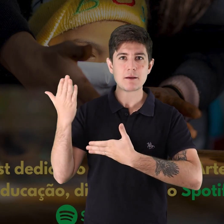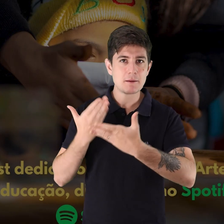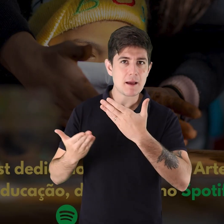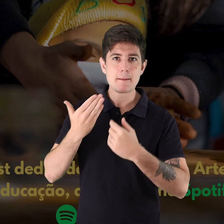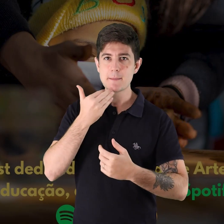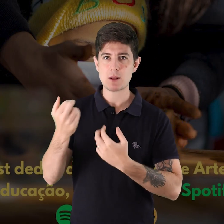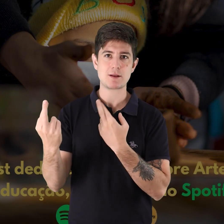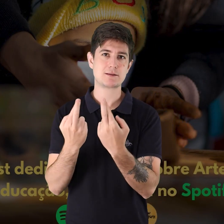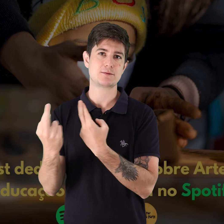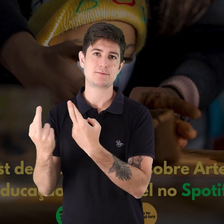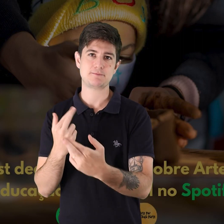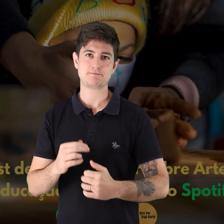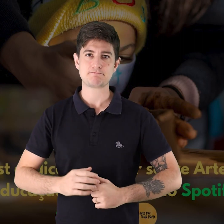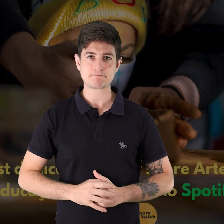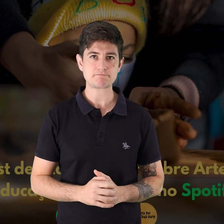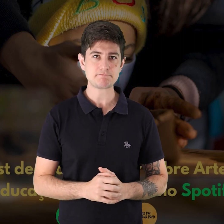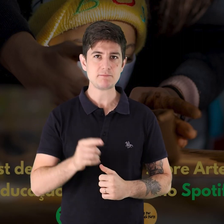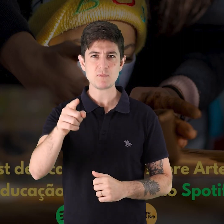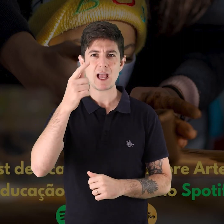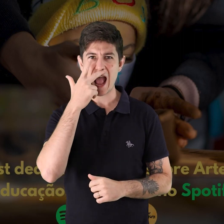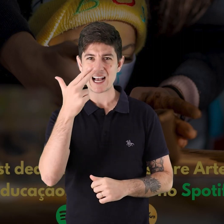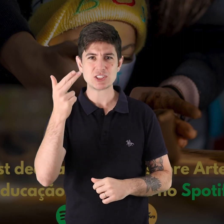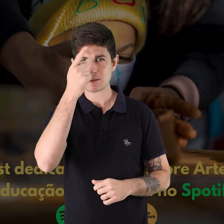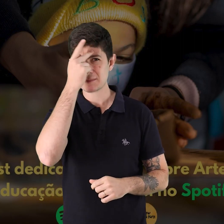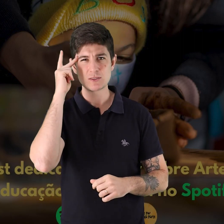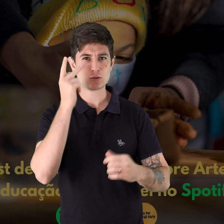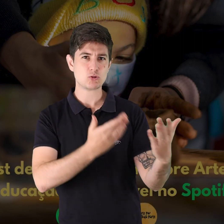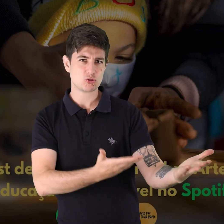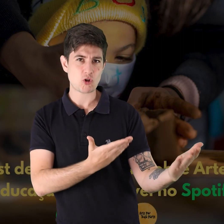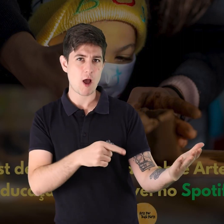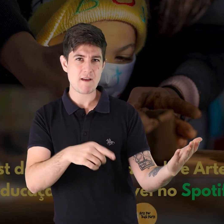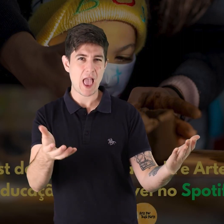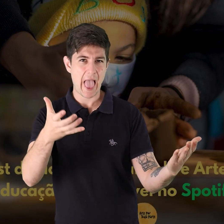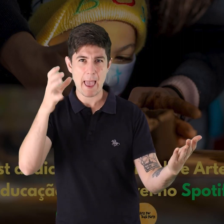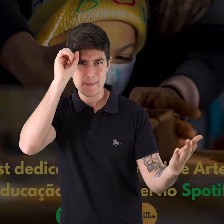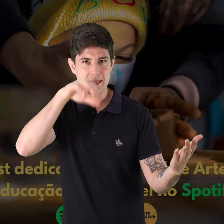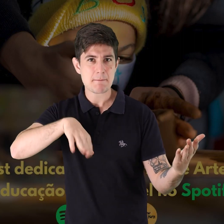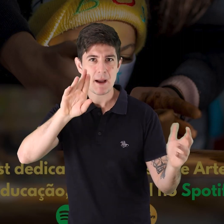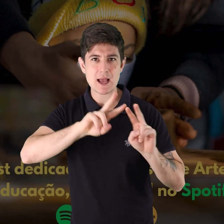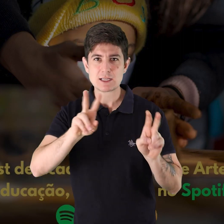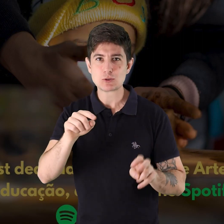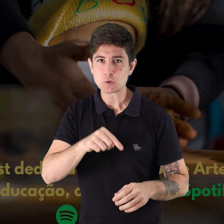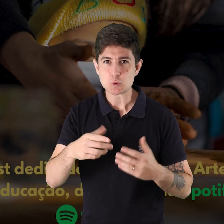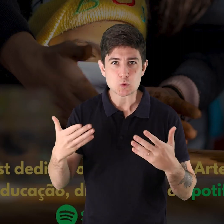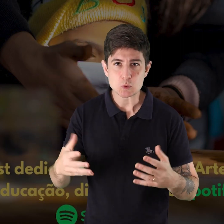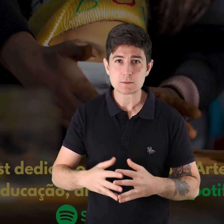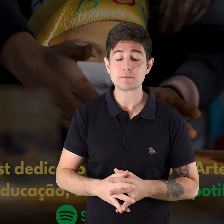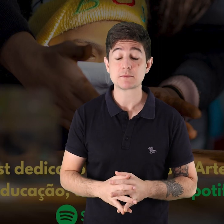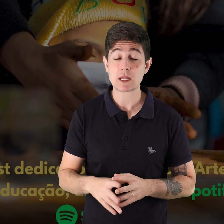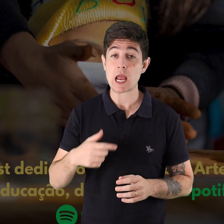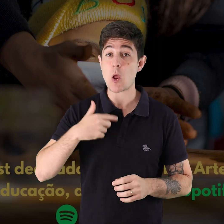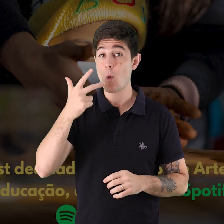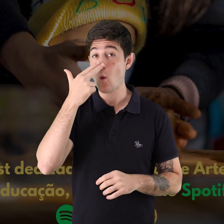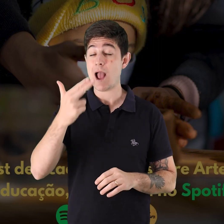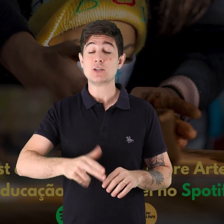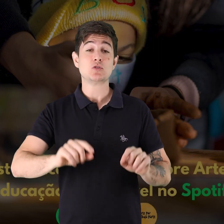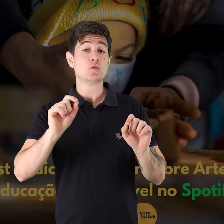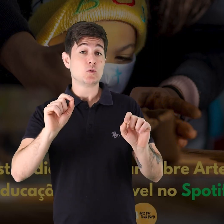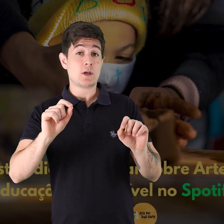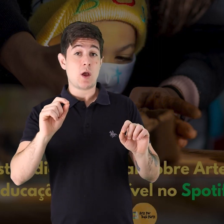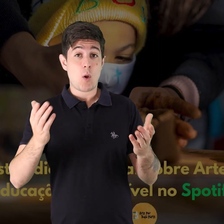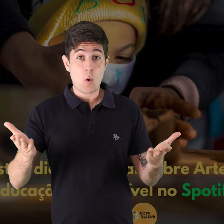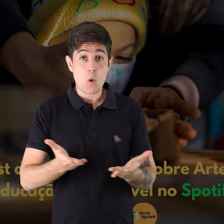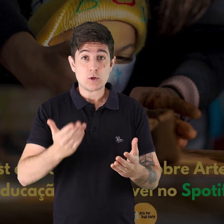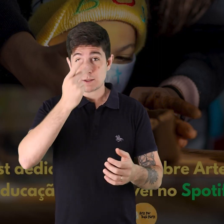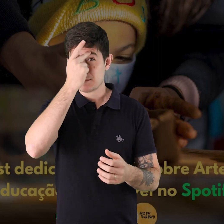relações, isso melhora as relações. E você acha que os jovens, os universitários, eles estão abertos, eles querem saber mais desse assunto?